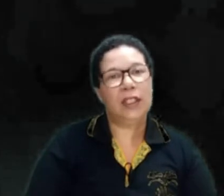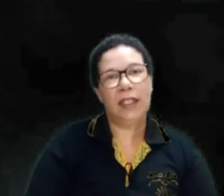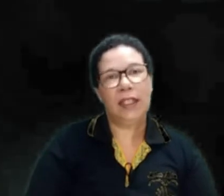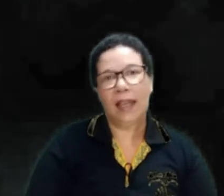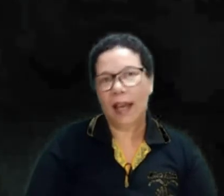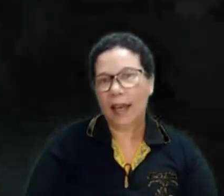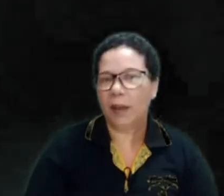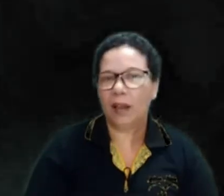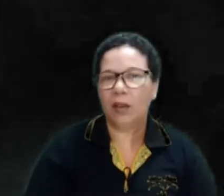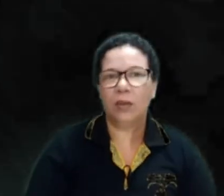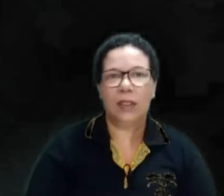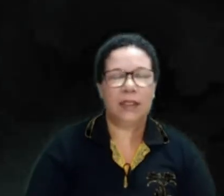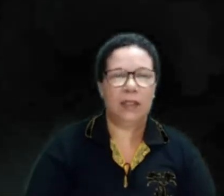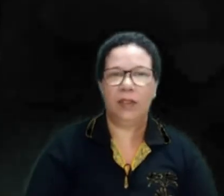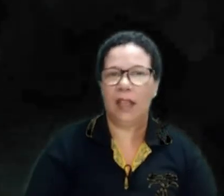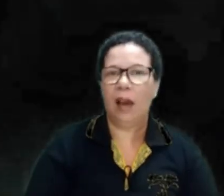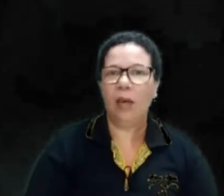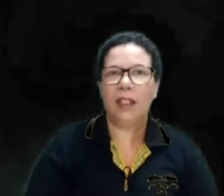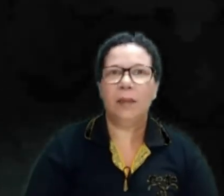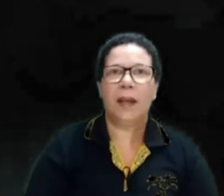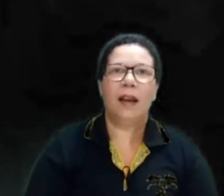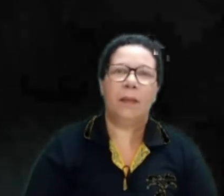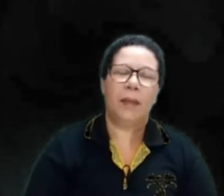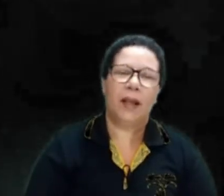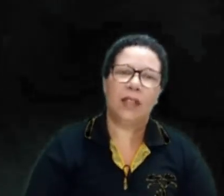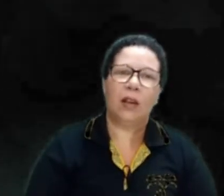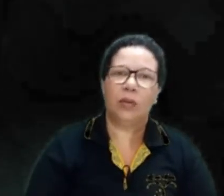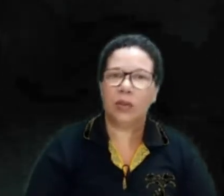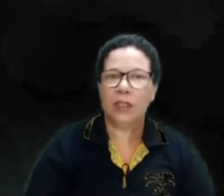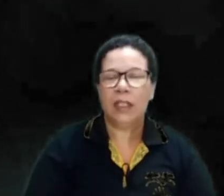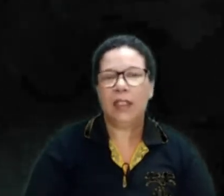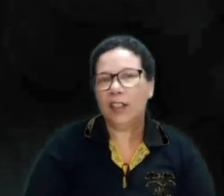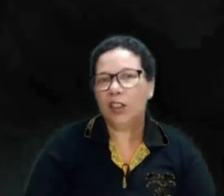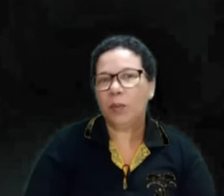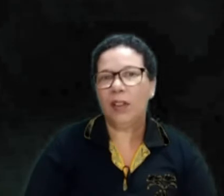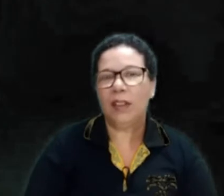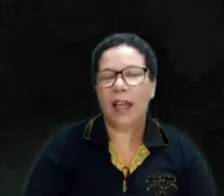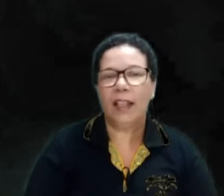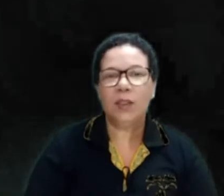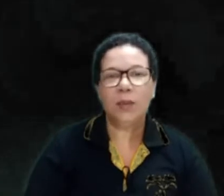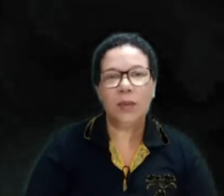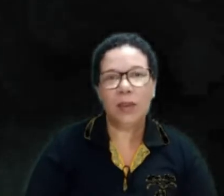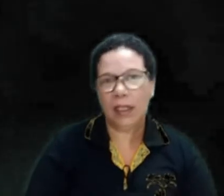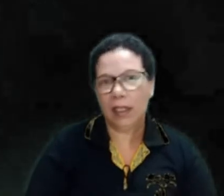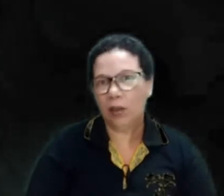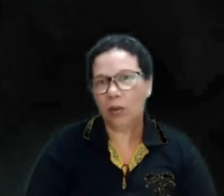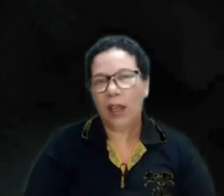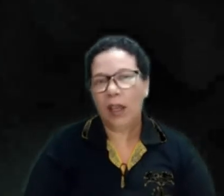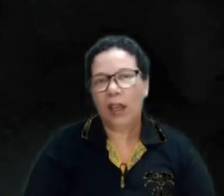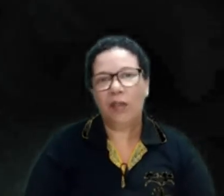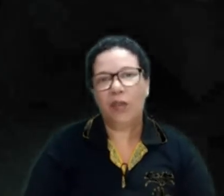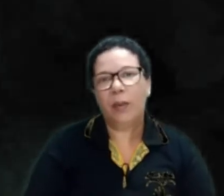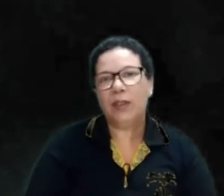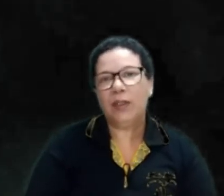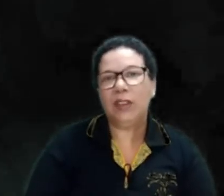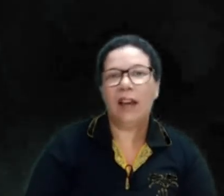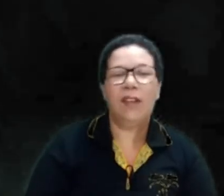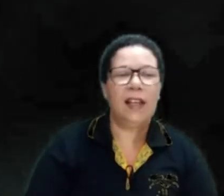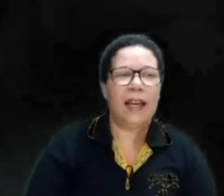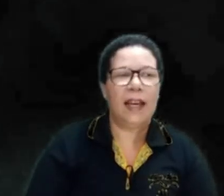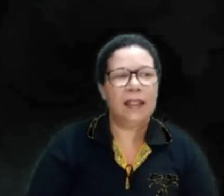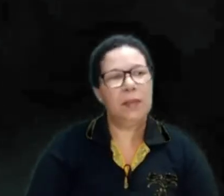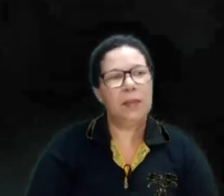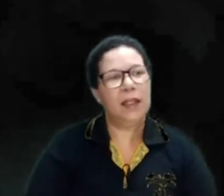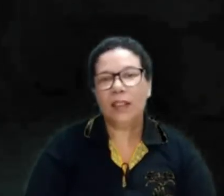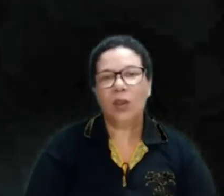criar várias perguntas, enviar o link para os alunos e eles podem estar respondendo. É uma forma de avaliar